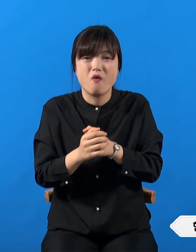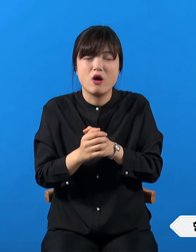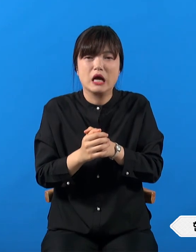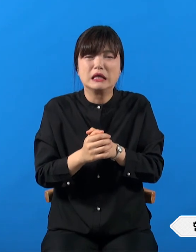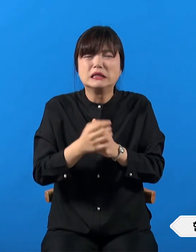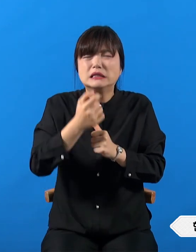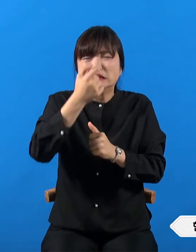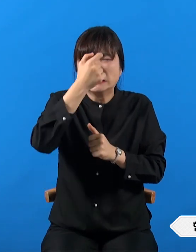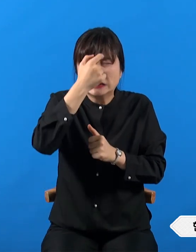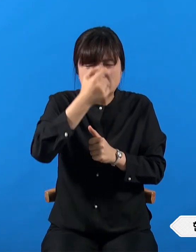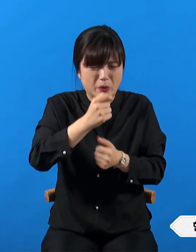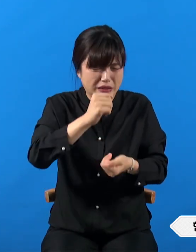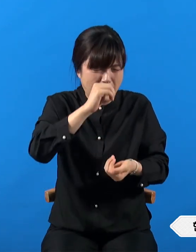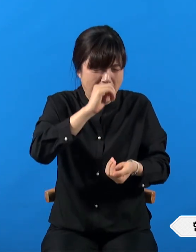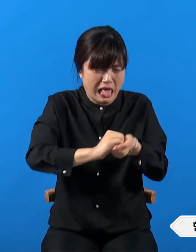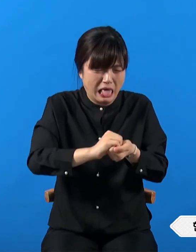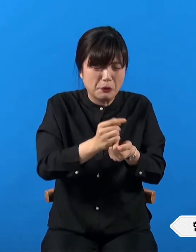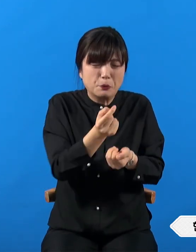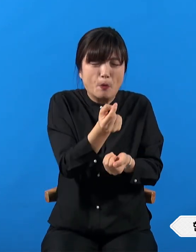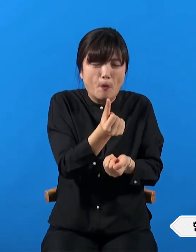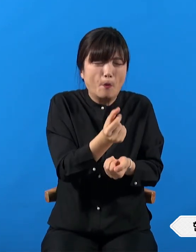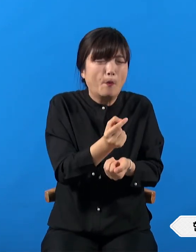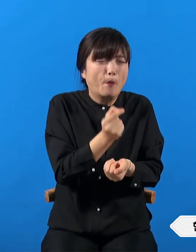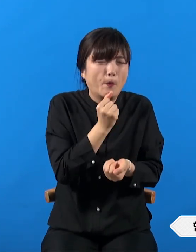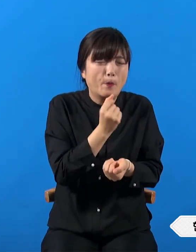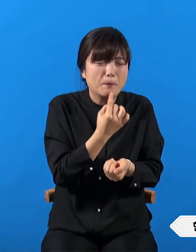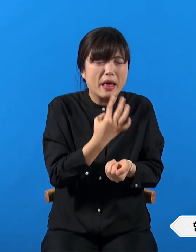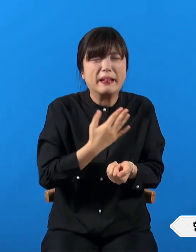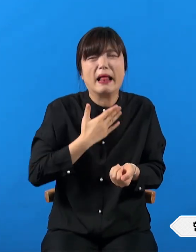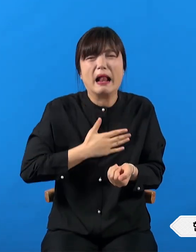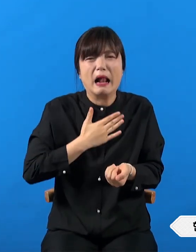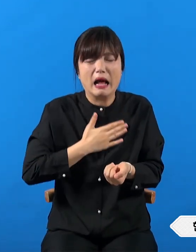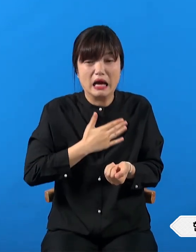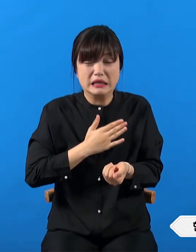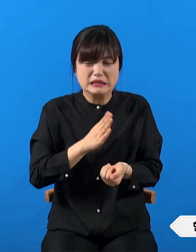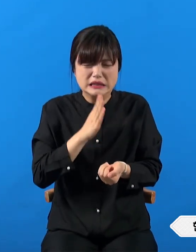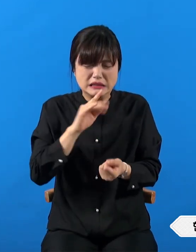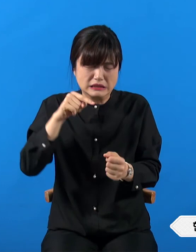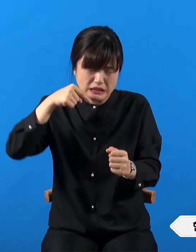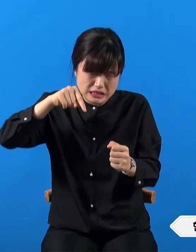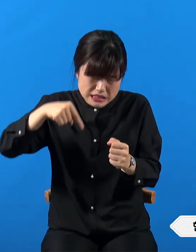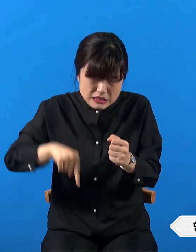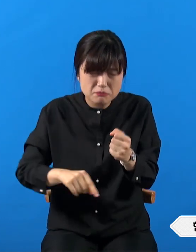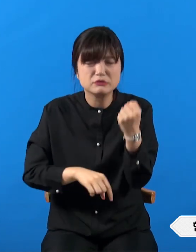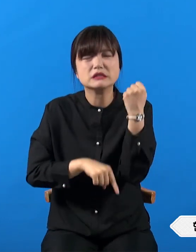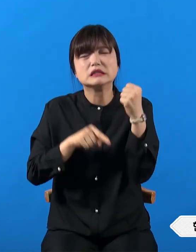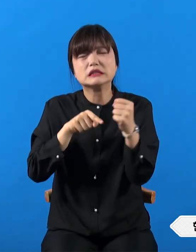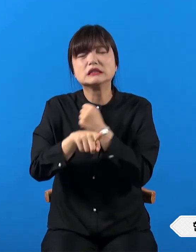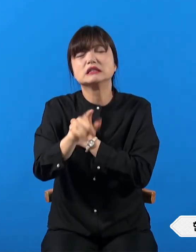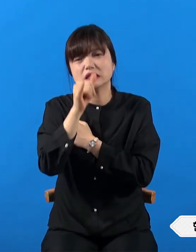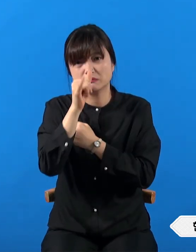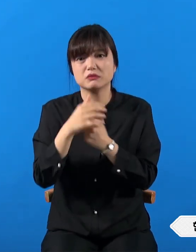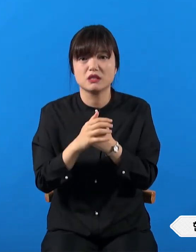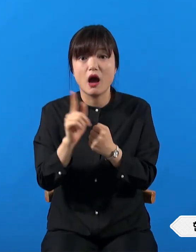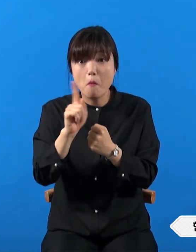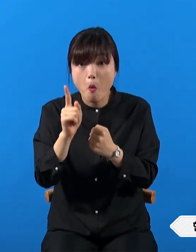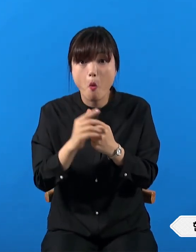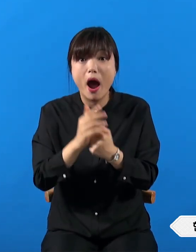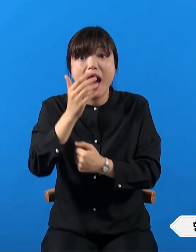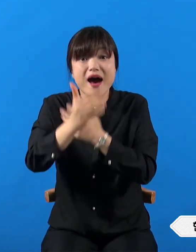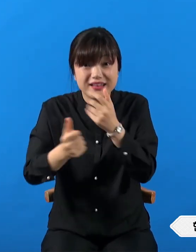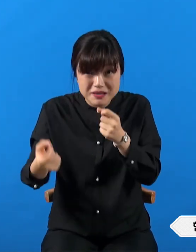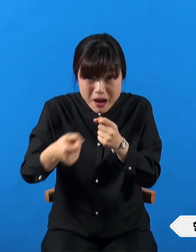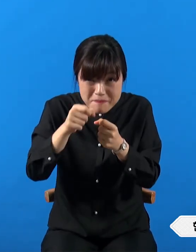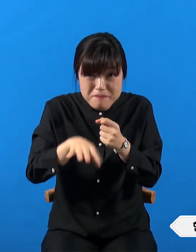그것은 기도의 한 부분일 뿐이고 기도에 더 깊은 본질이 있습니다. 그것은